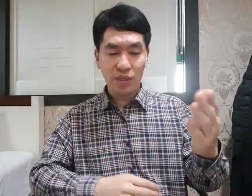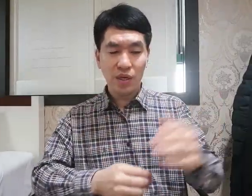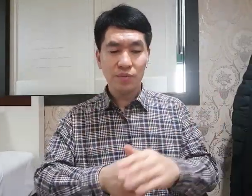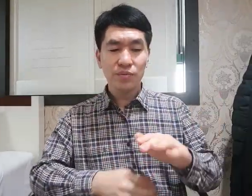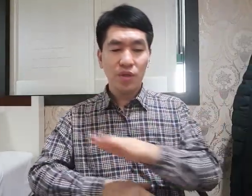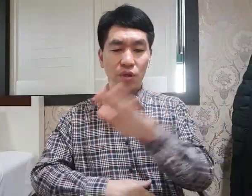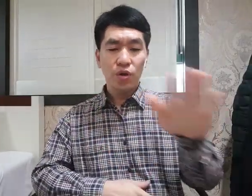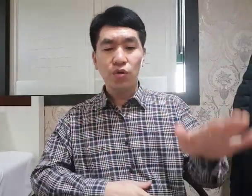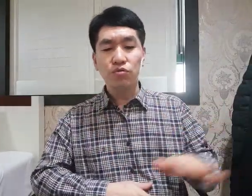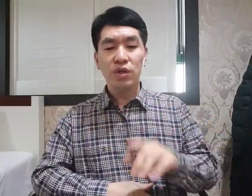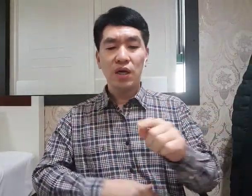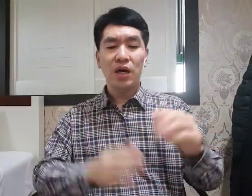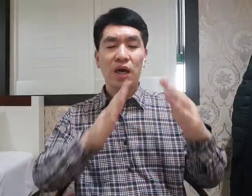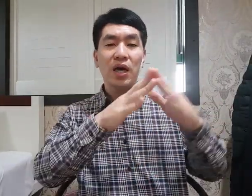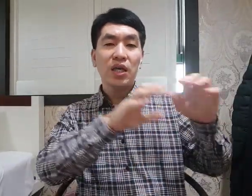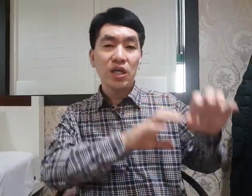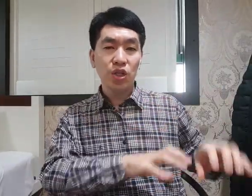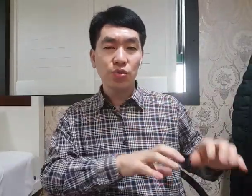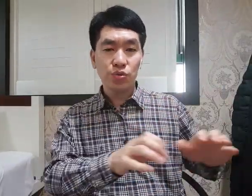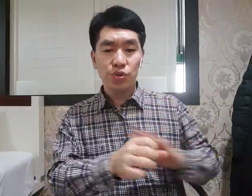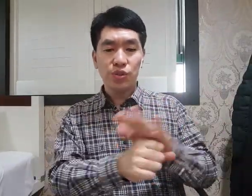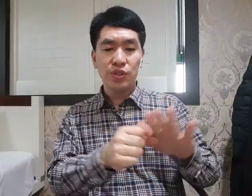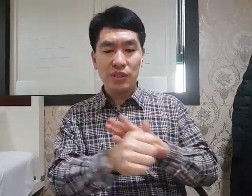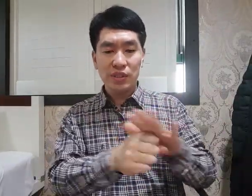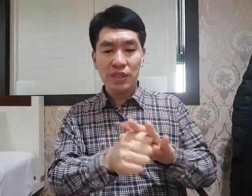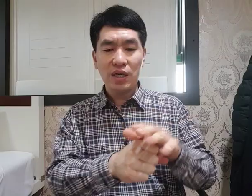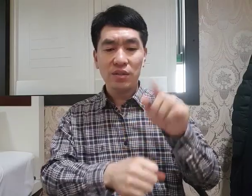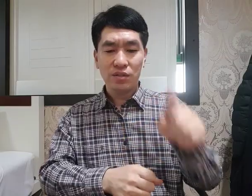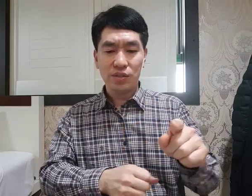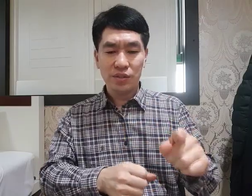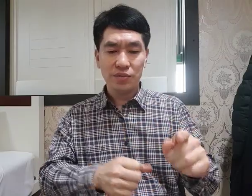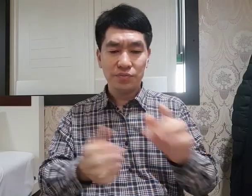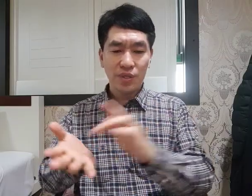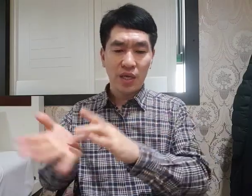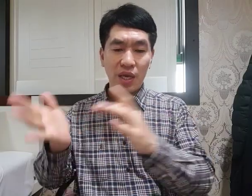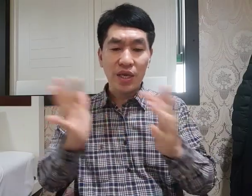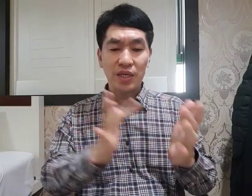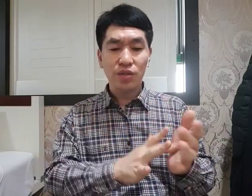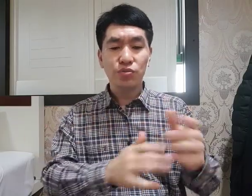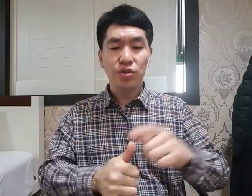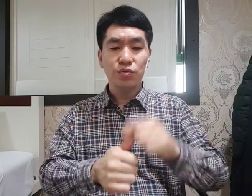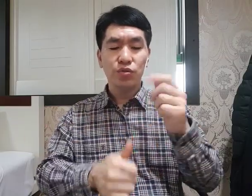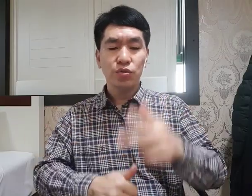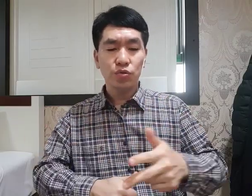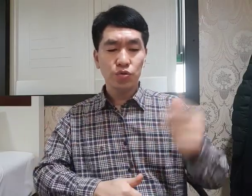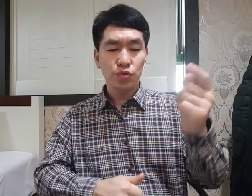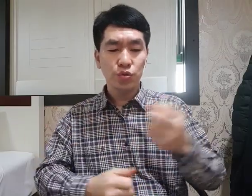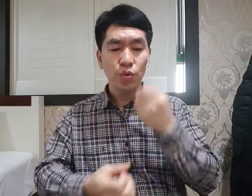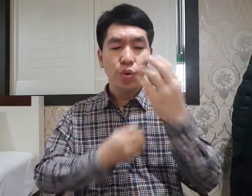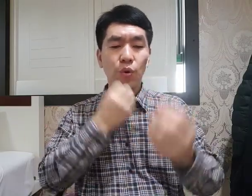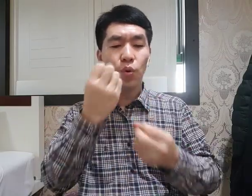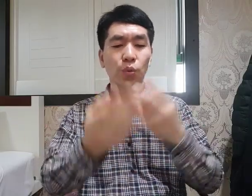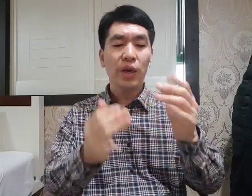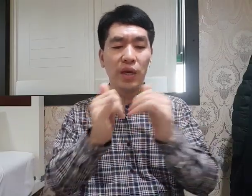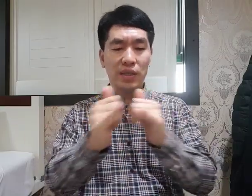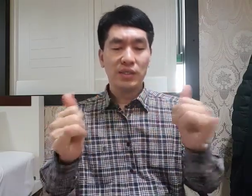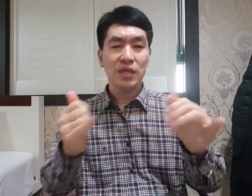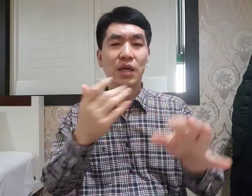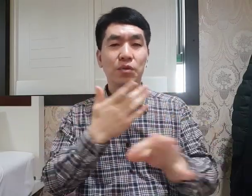동의하십니까? 우리가 이웃을 사랑하는 것은 예수님을 구주로 고백한